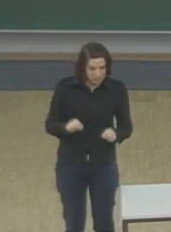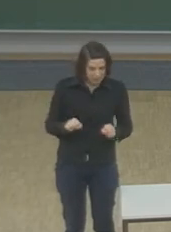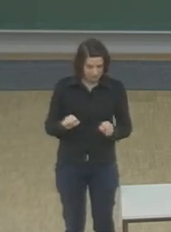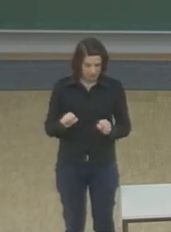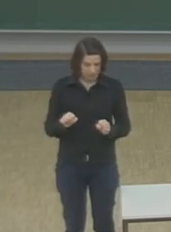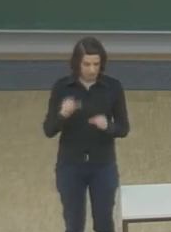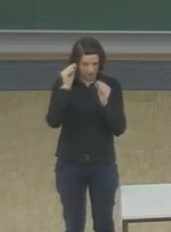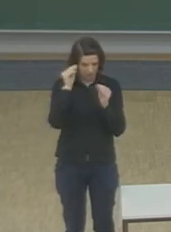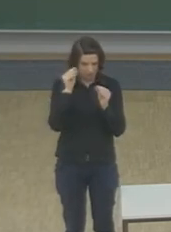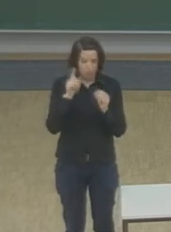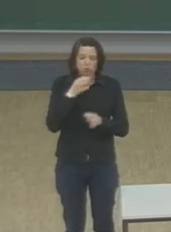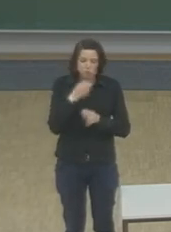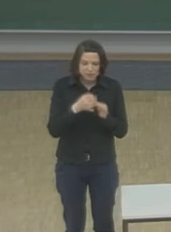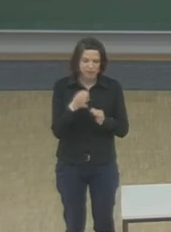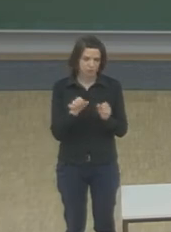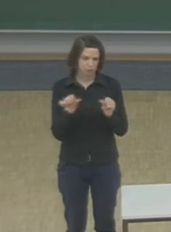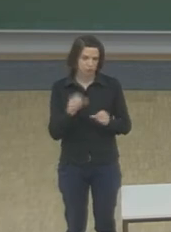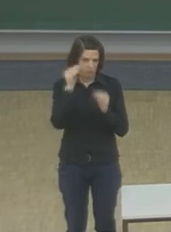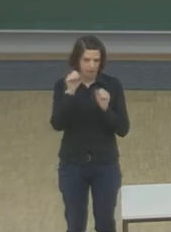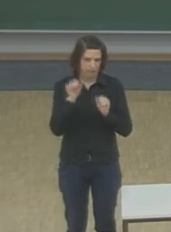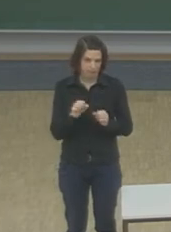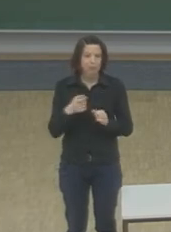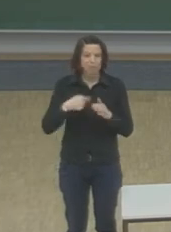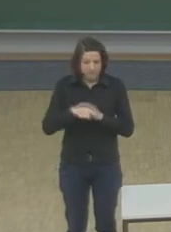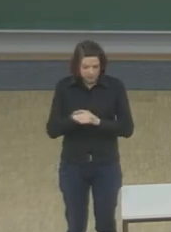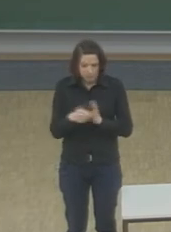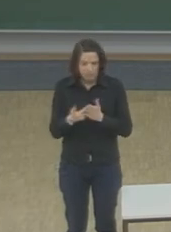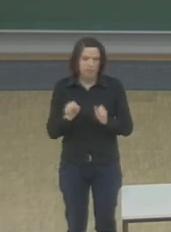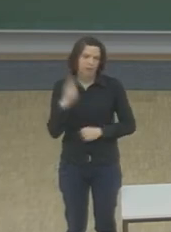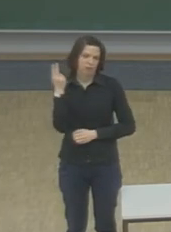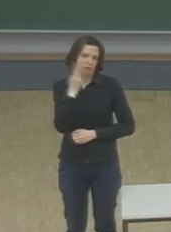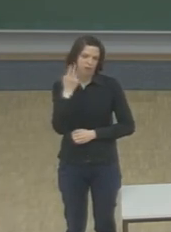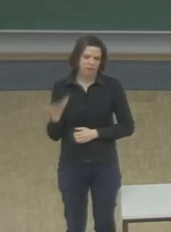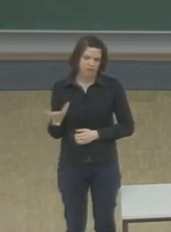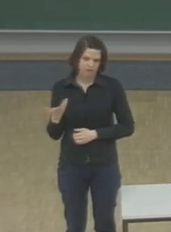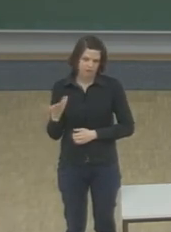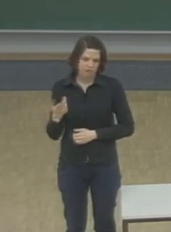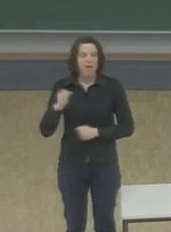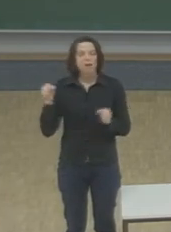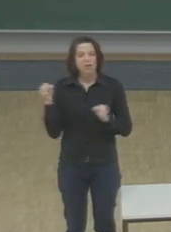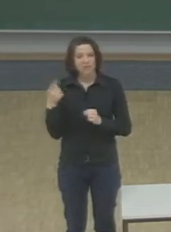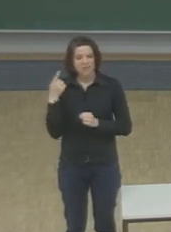Weise wahrzunehmen und zu verstehen. Dazu heißt es bei Winter selbst weiter.